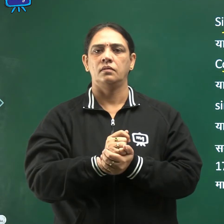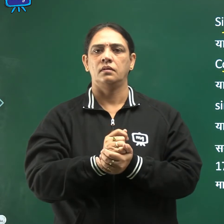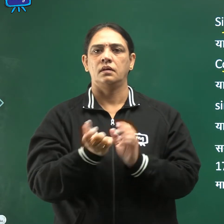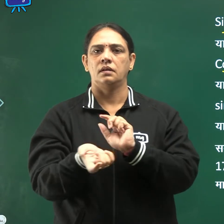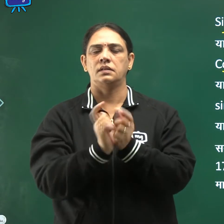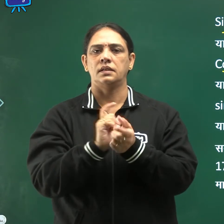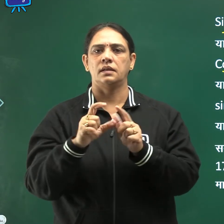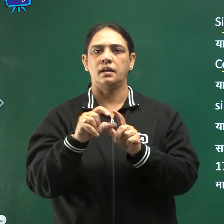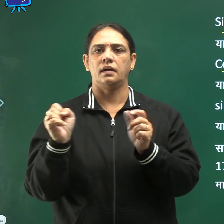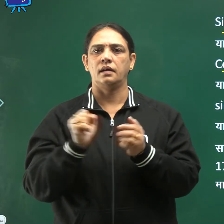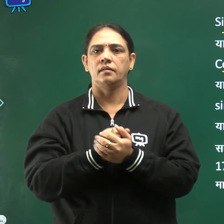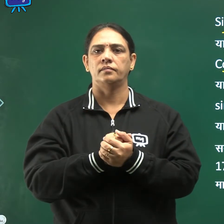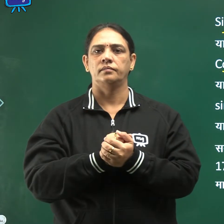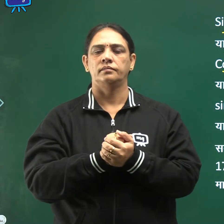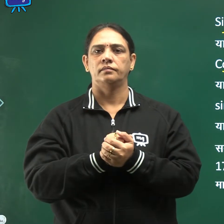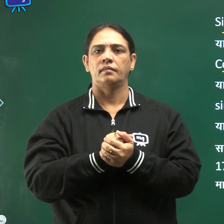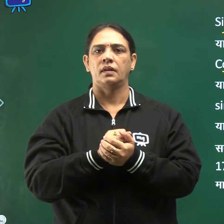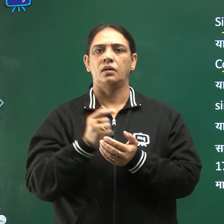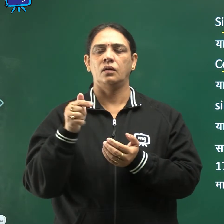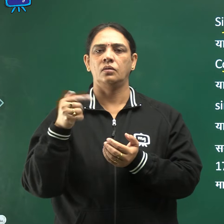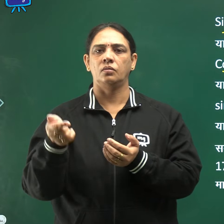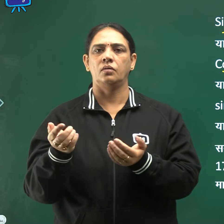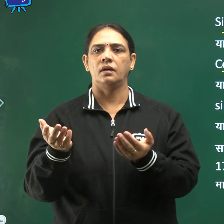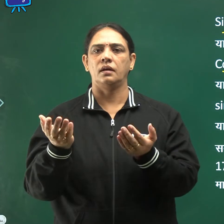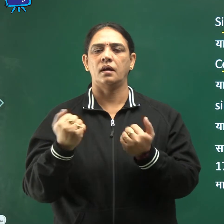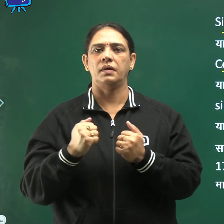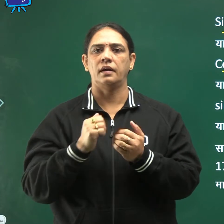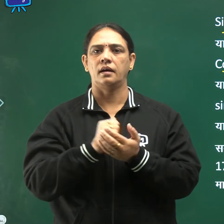चेंज करेंगे तो क्या मिलेगा